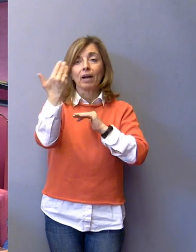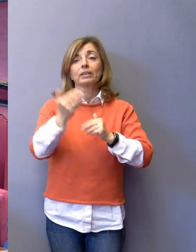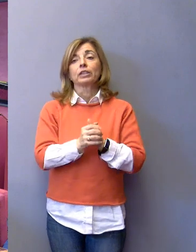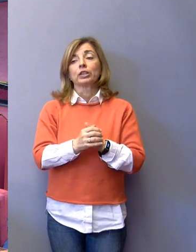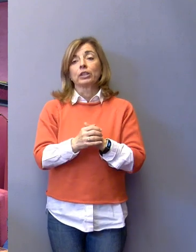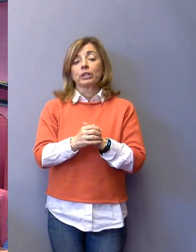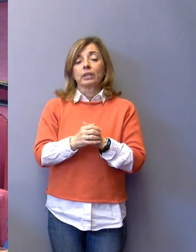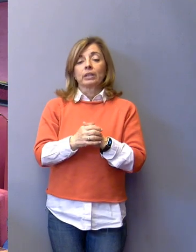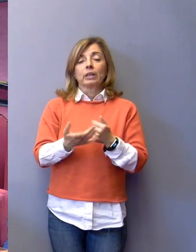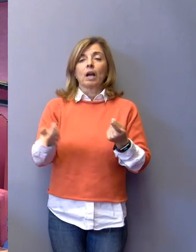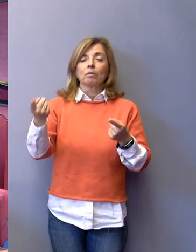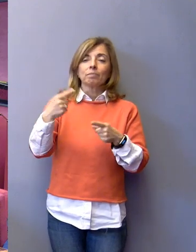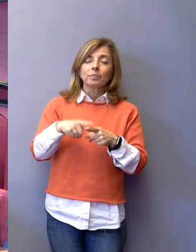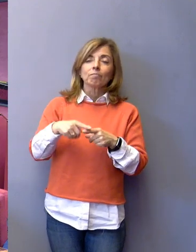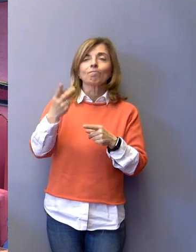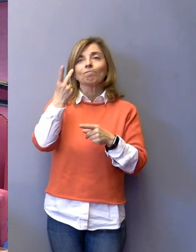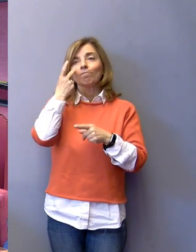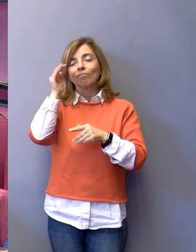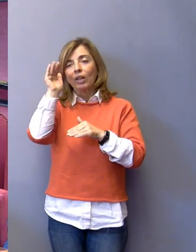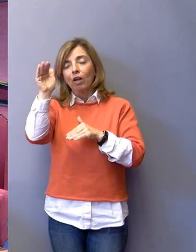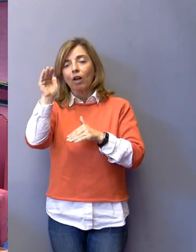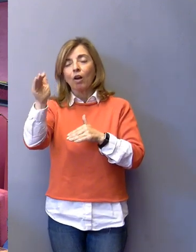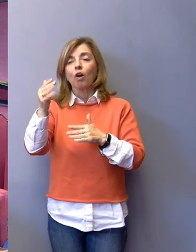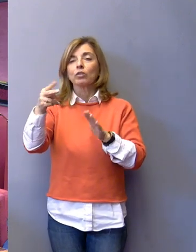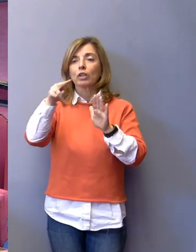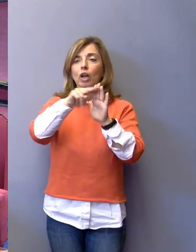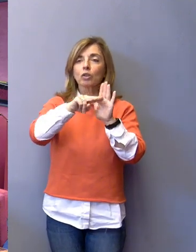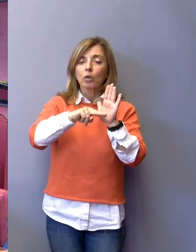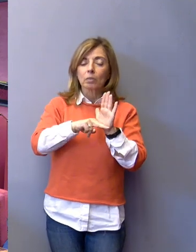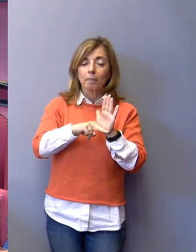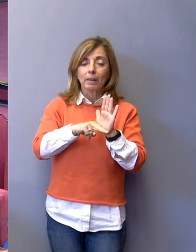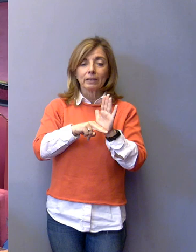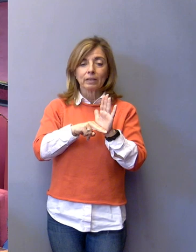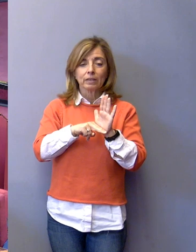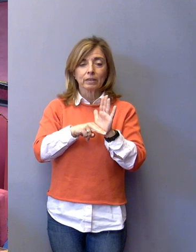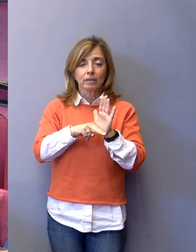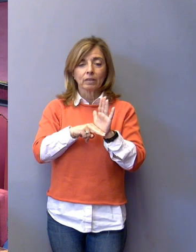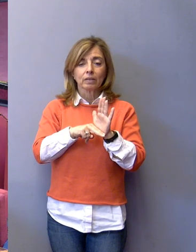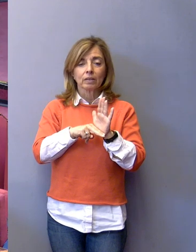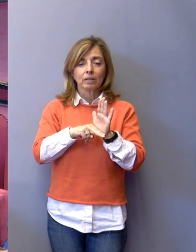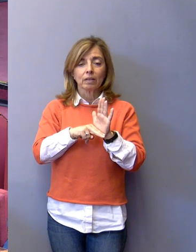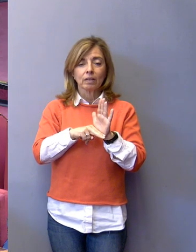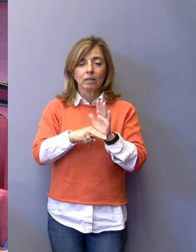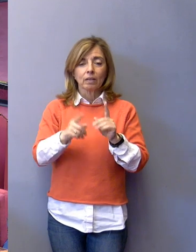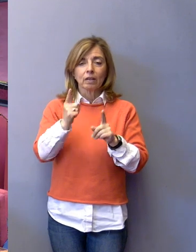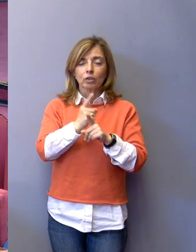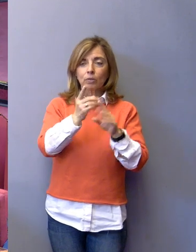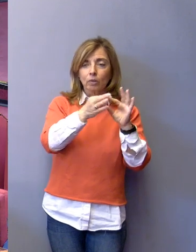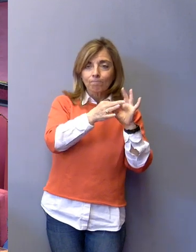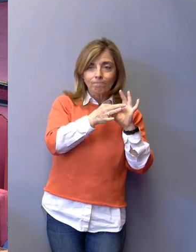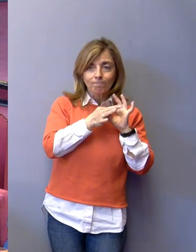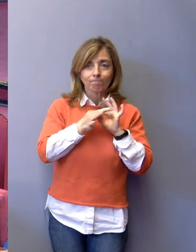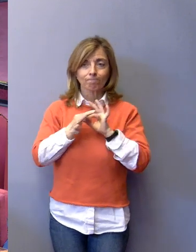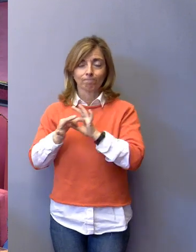e nell'ottica della ricezione delle normative che dovrebbero essere il filone di indirizzo di tutto questo